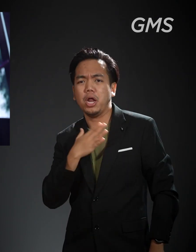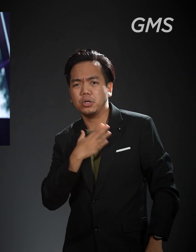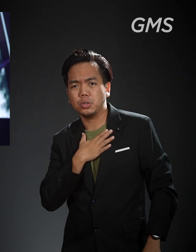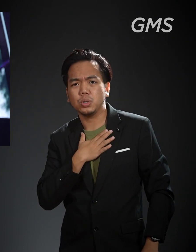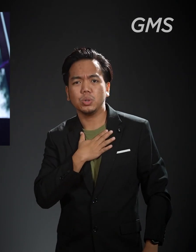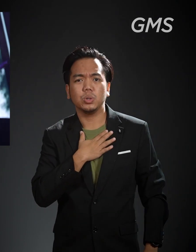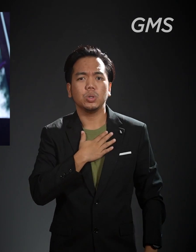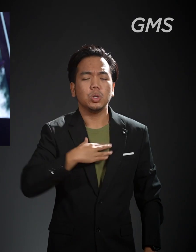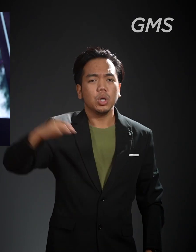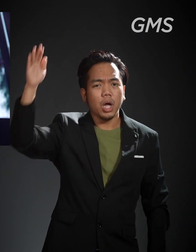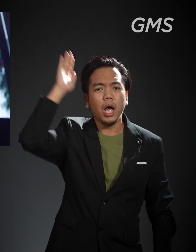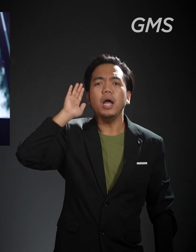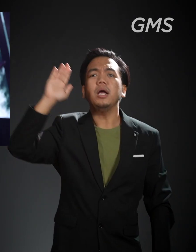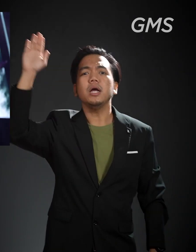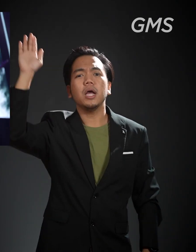perlindunganku.